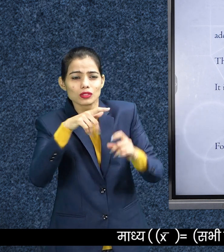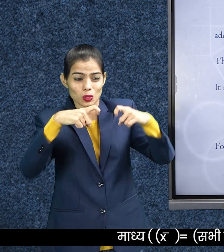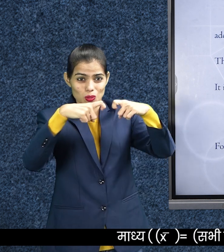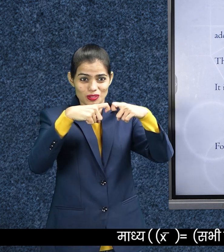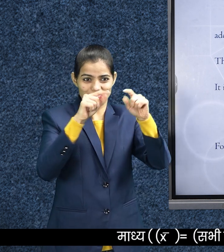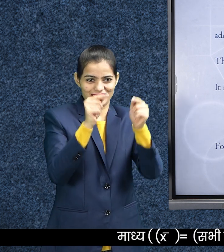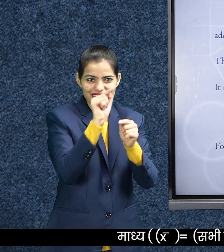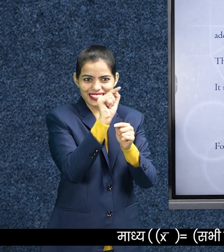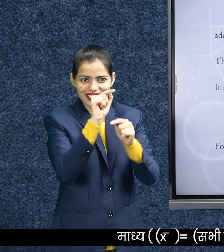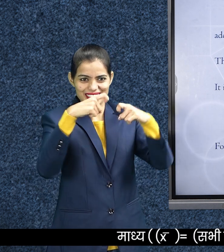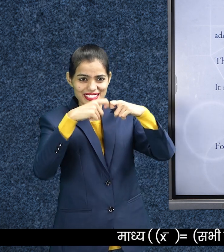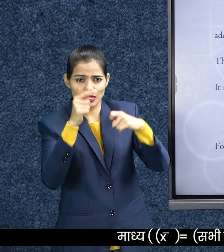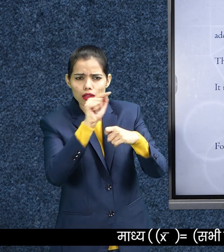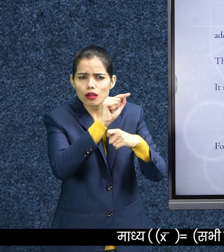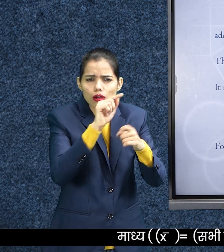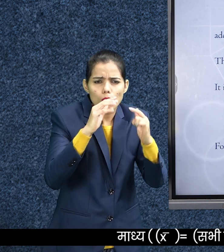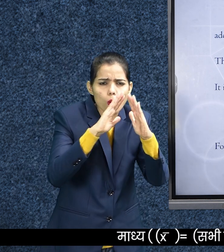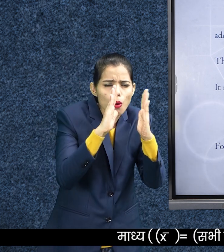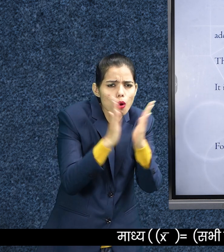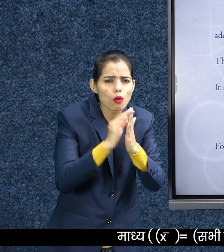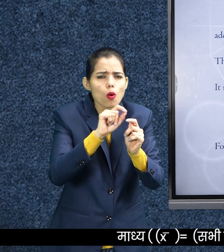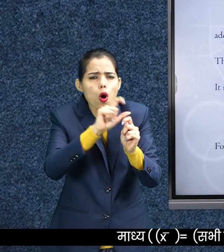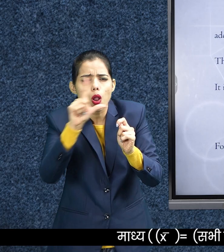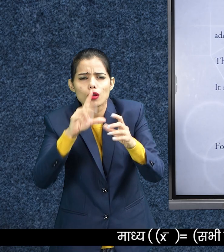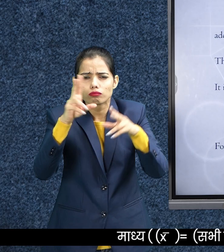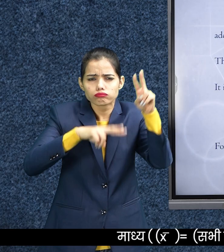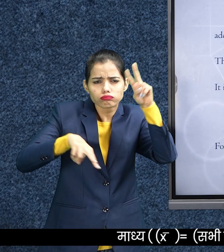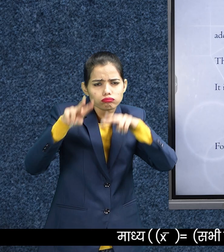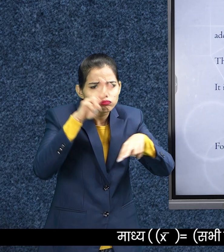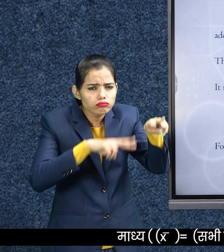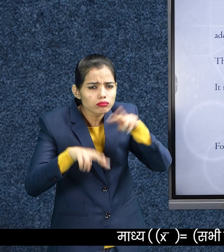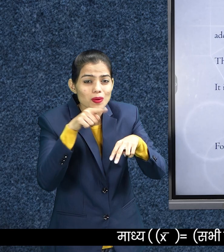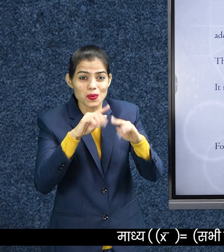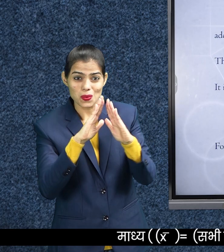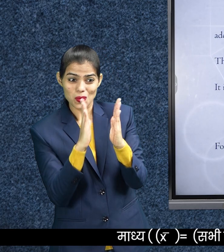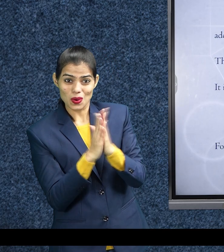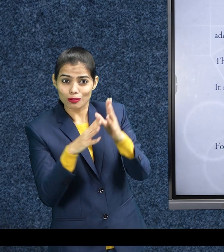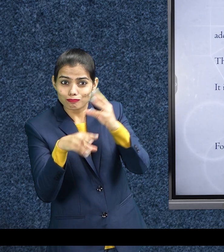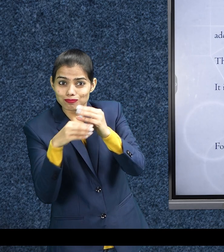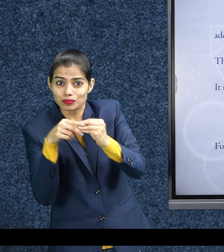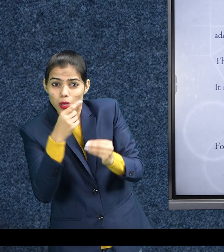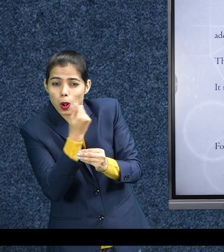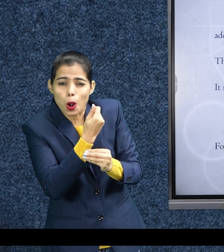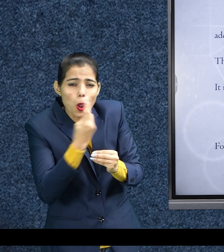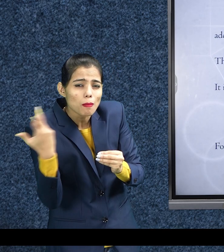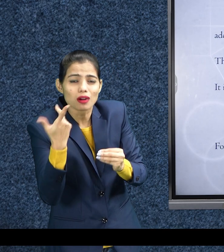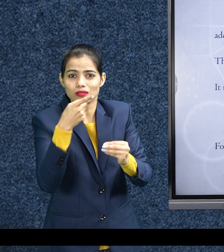टू सभी टिप्पणियों का योग टिप्पणियों की कुल संख्या इज इक्वल्स टू 1 इज इक्वल्स टू